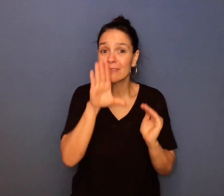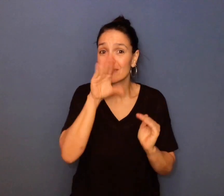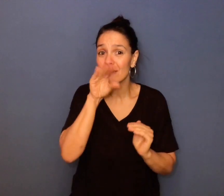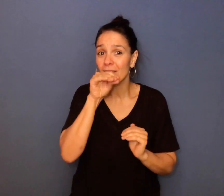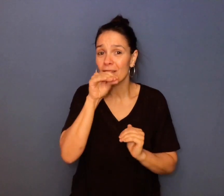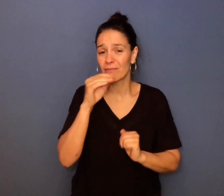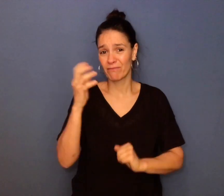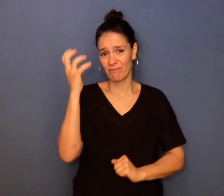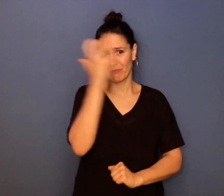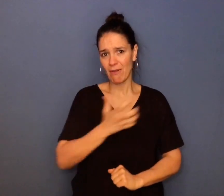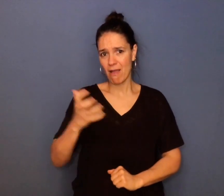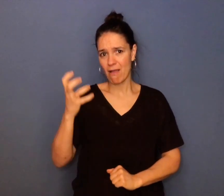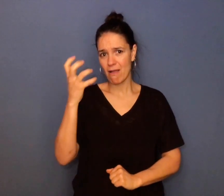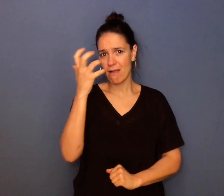Le vilain petit canard.